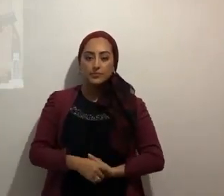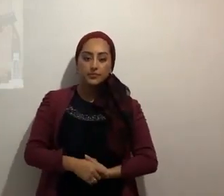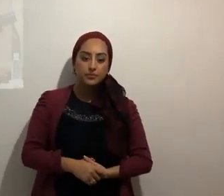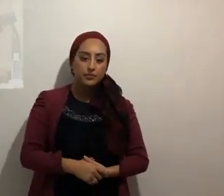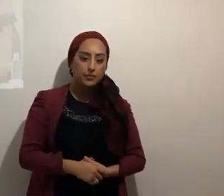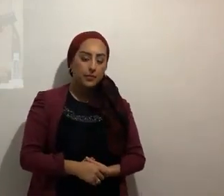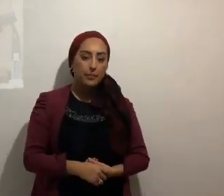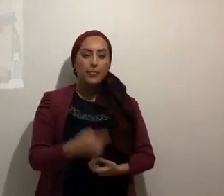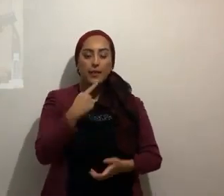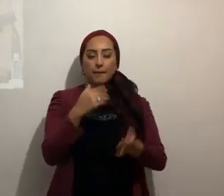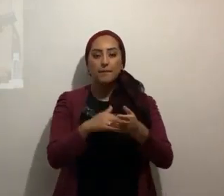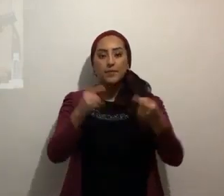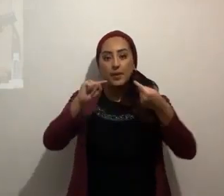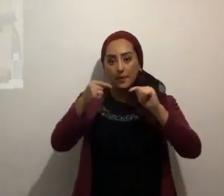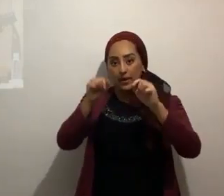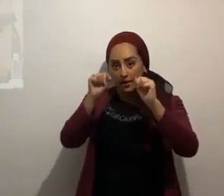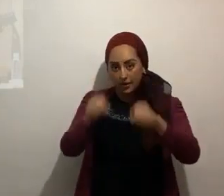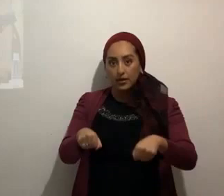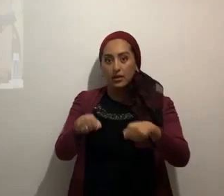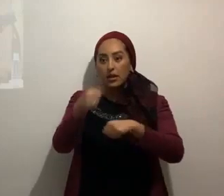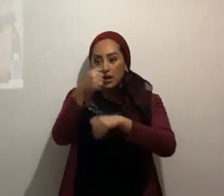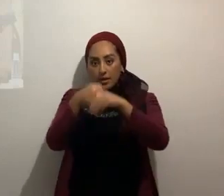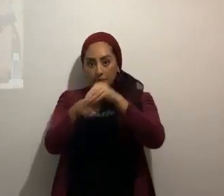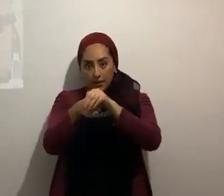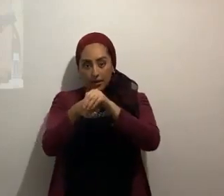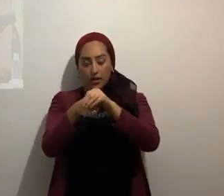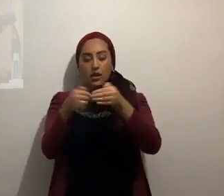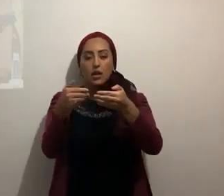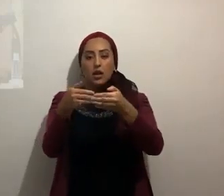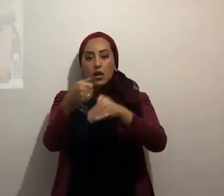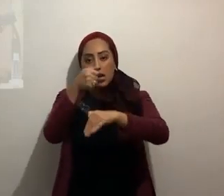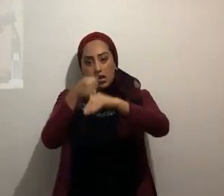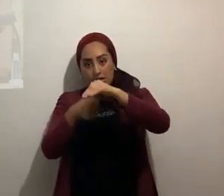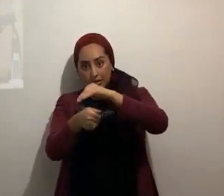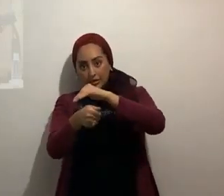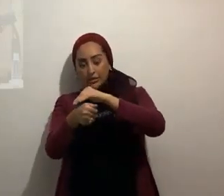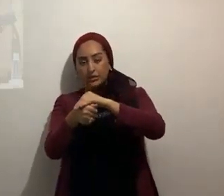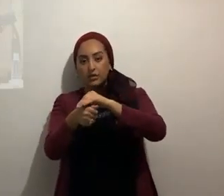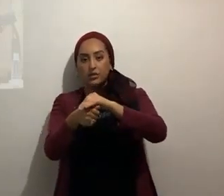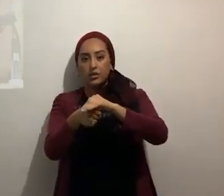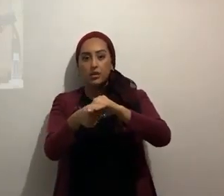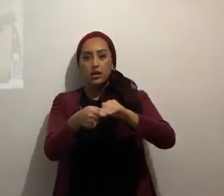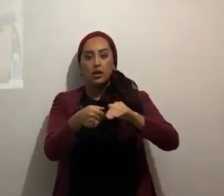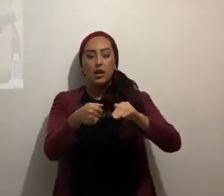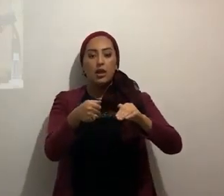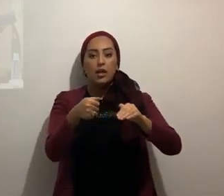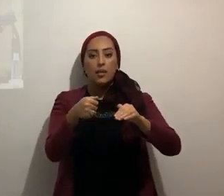dolor. Repito, el dolor se puede ocultar tras el placer, o el placer se puede ocultar